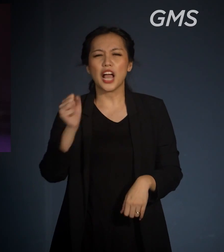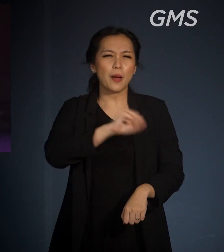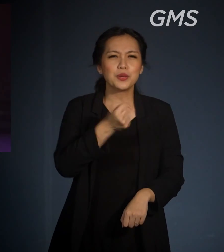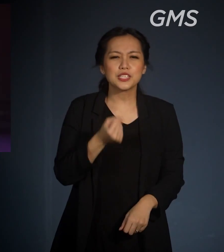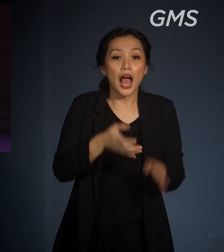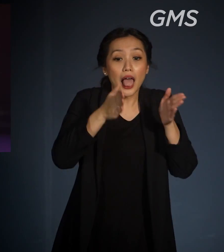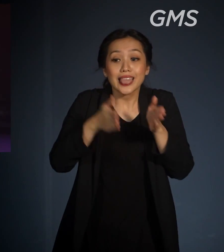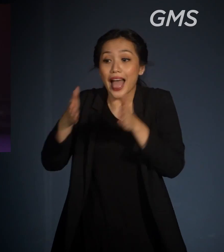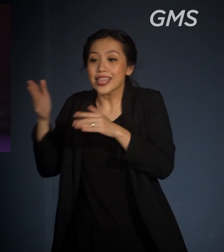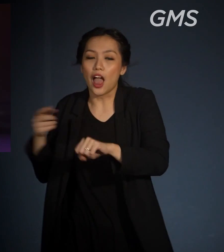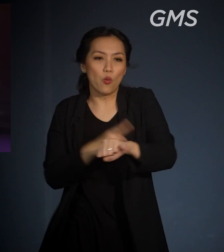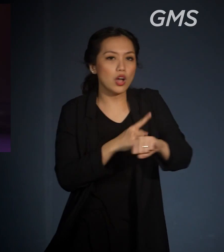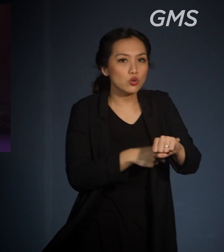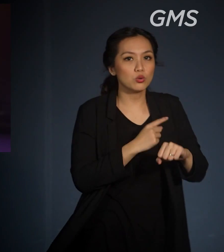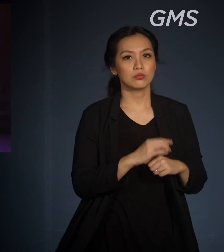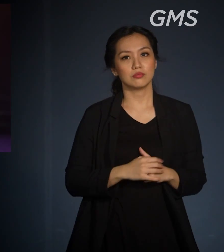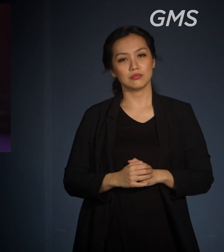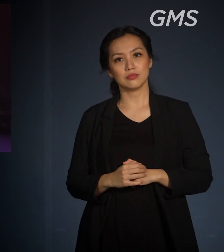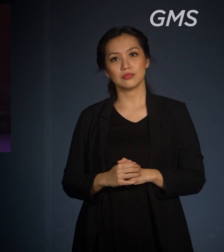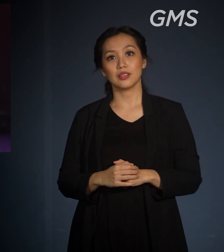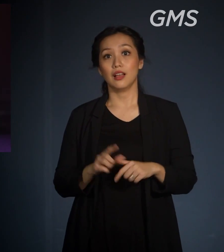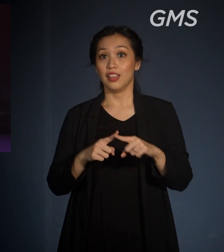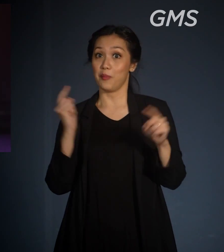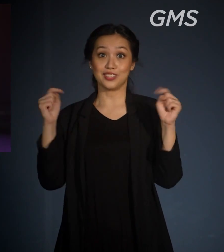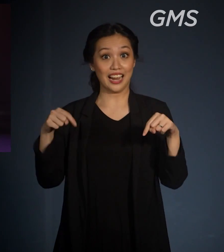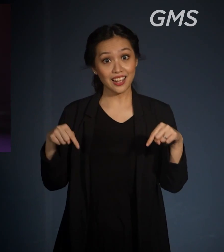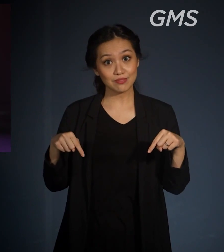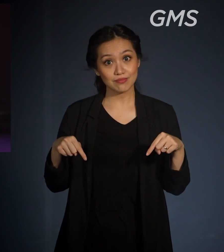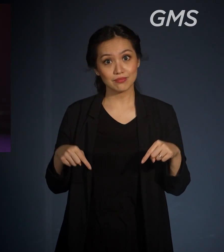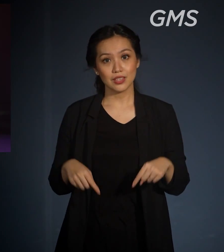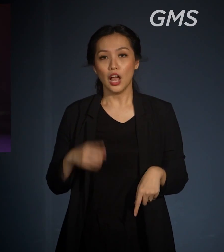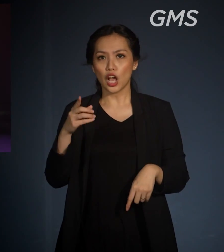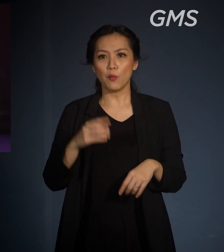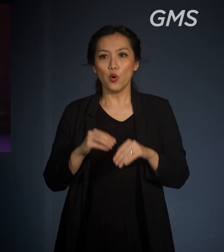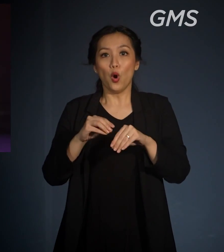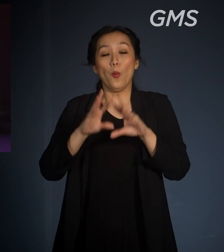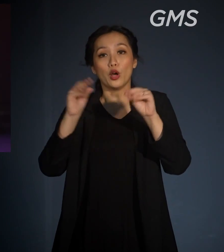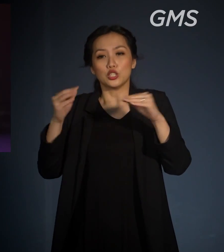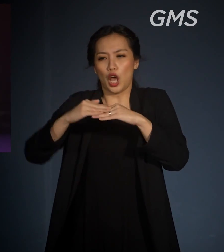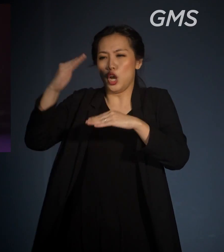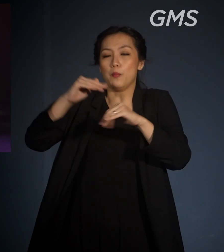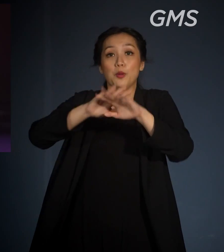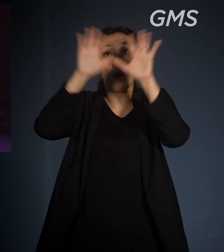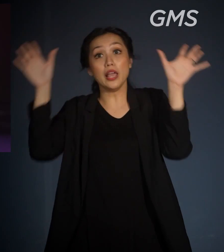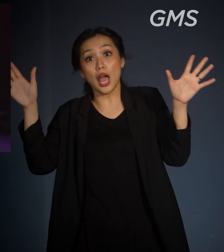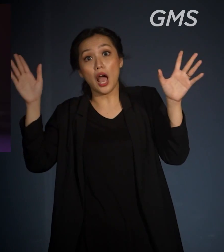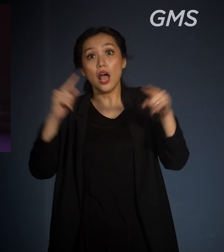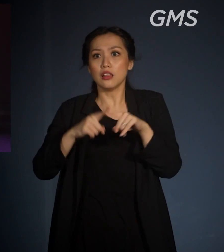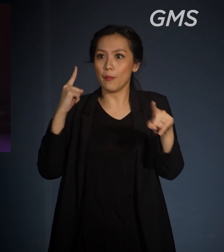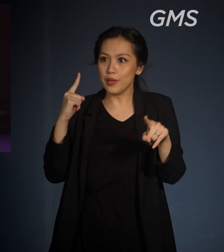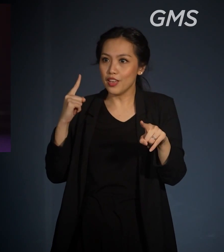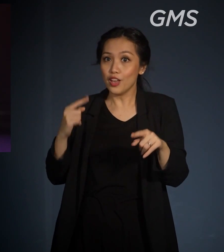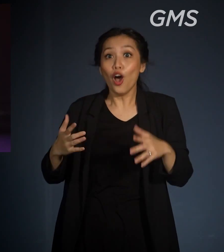pun Anda masih nggak punya waktu untuk melayani. Tapi sekarang Anda makin sibuk, tapi tetap bisa punya waktu untuk